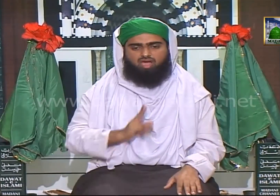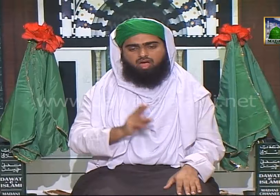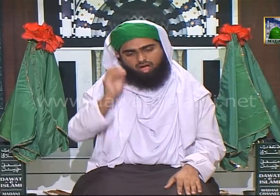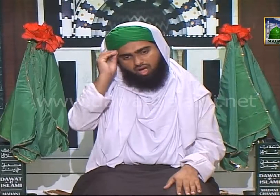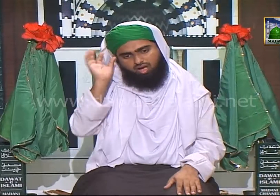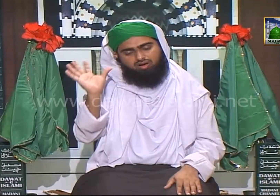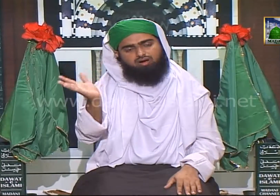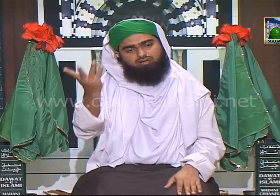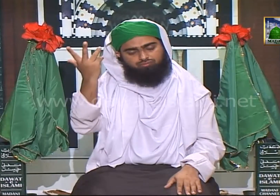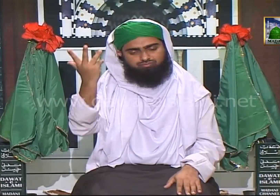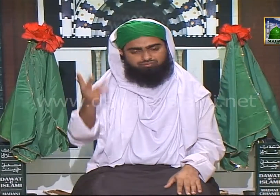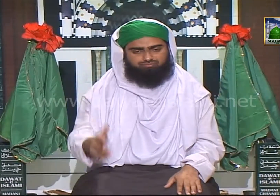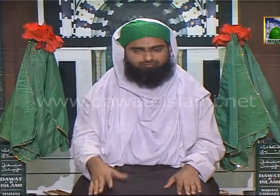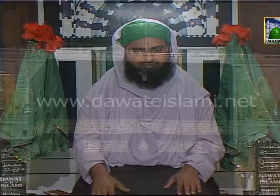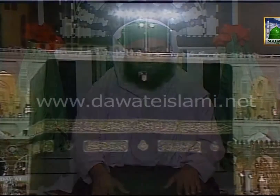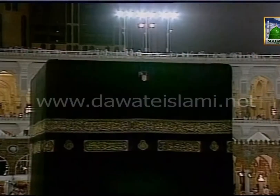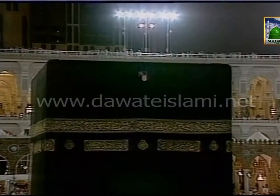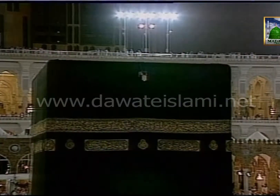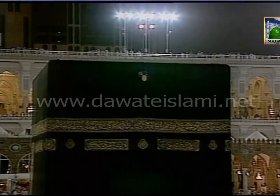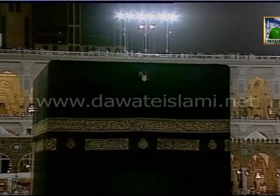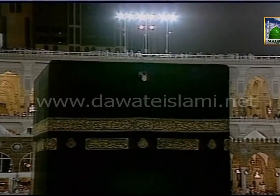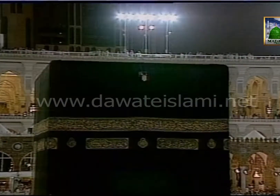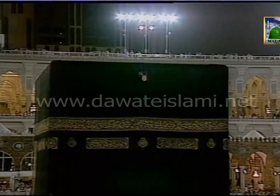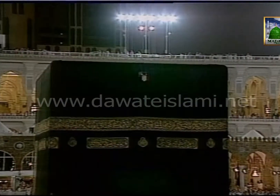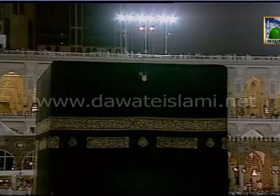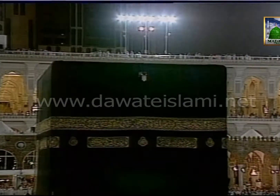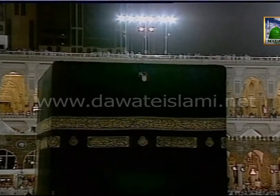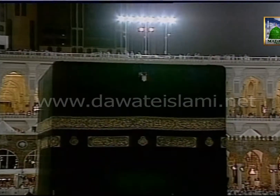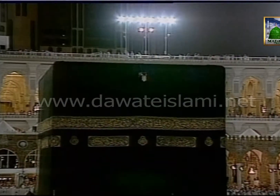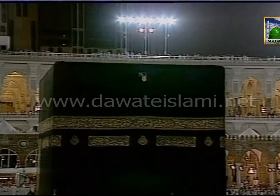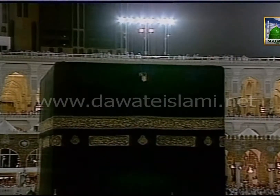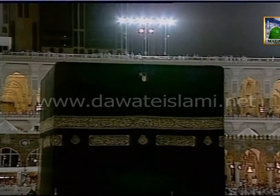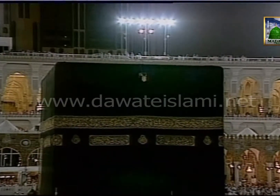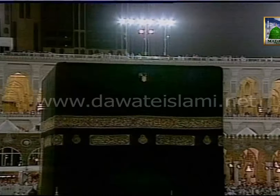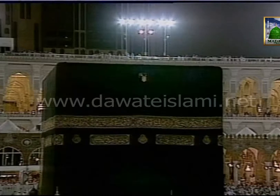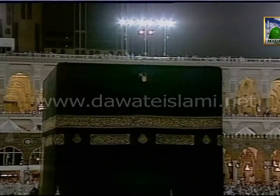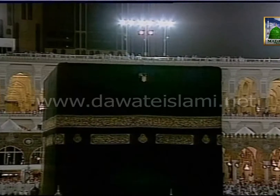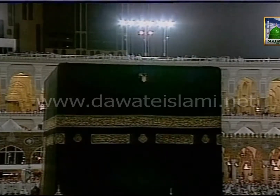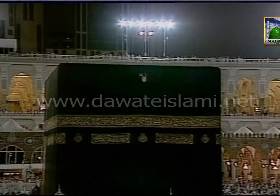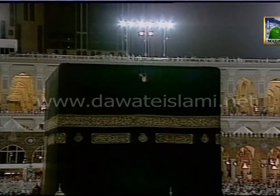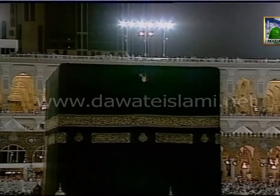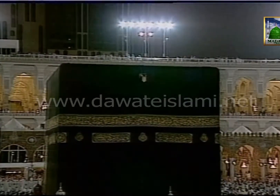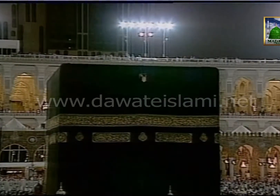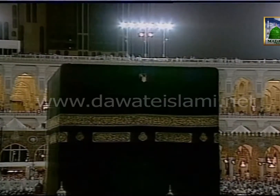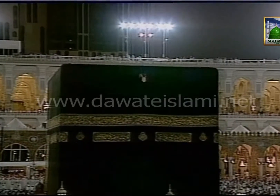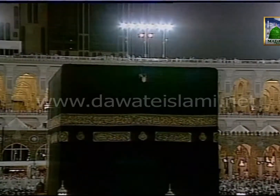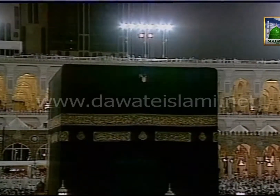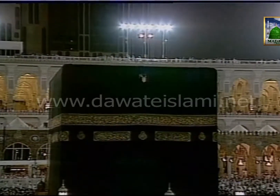عام طور پر لوگ دور بھاگتے ہیں۔ تو ان شیخوں کی، ان بیچاروں کی اتنی عجیب و غریب سوچ اور عجیب و غریب ذہن ہوتا ہے کہ دماغ خراب